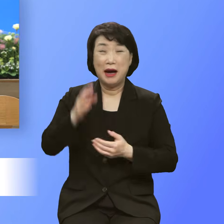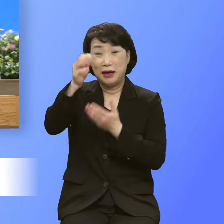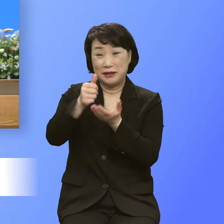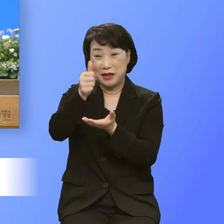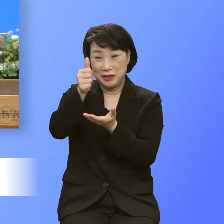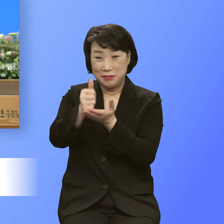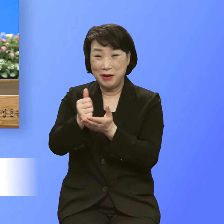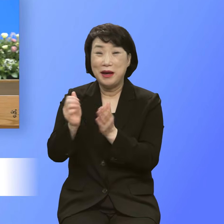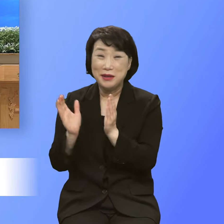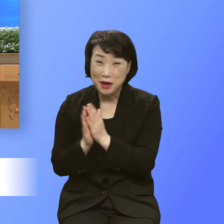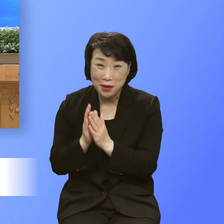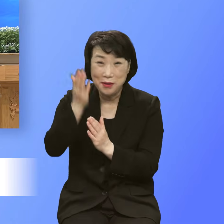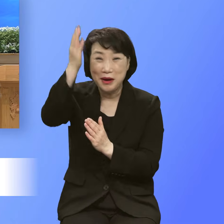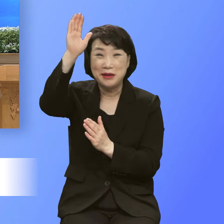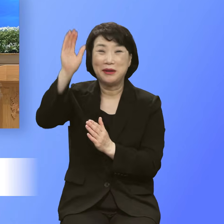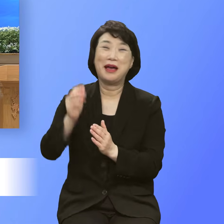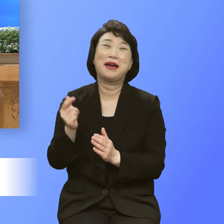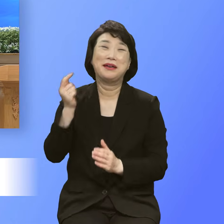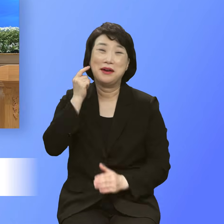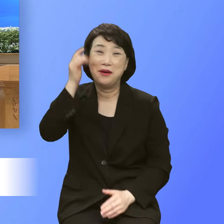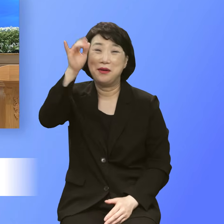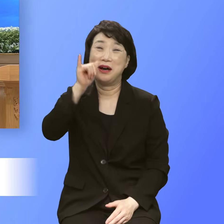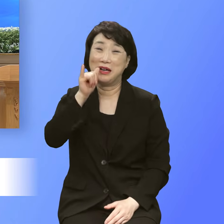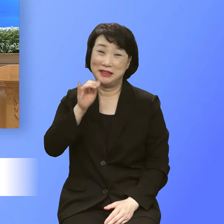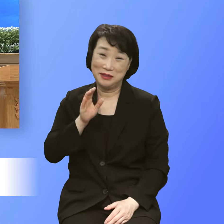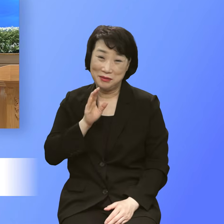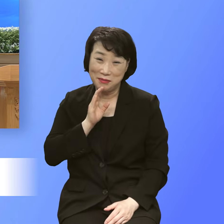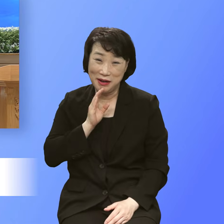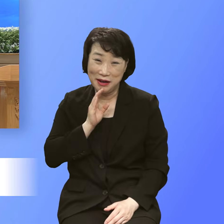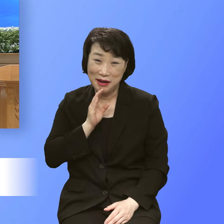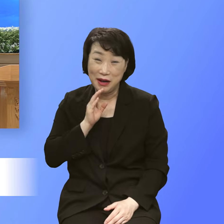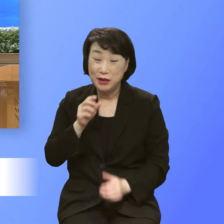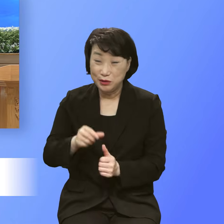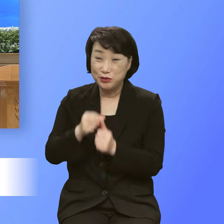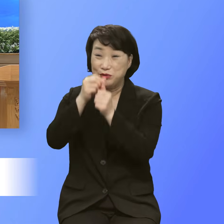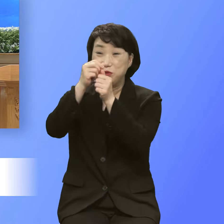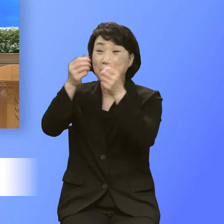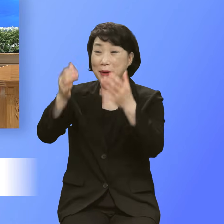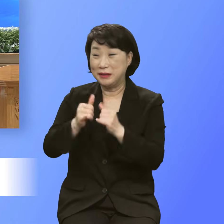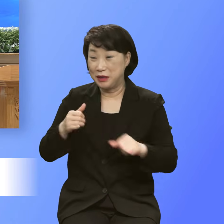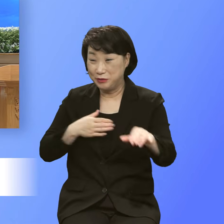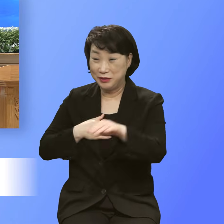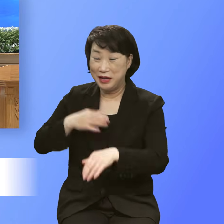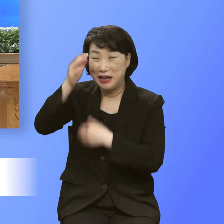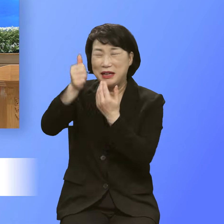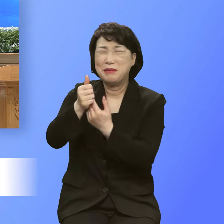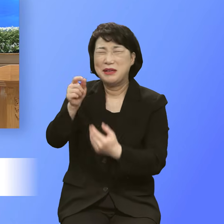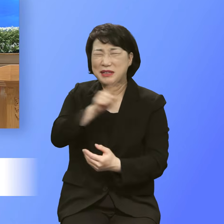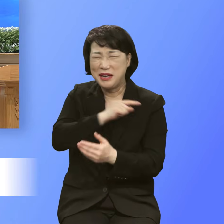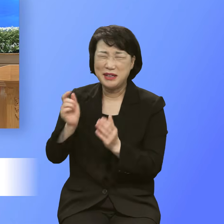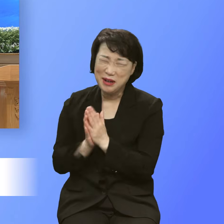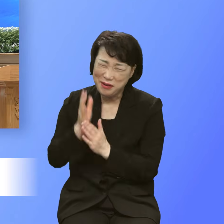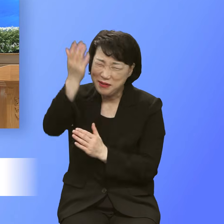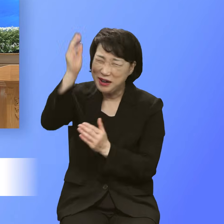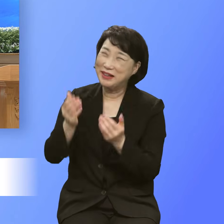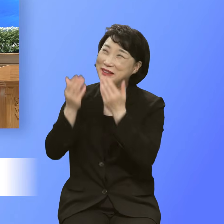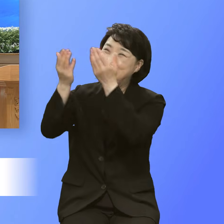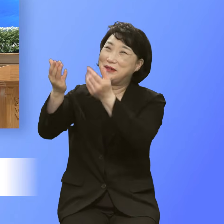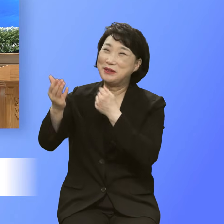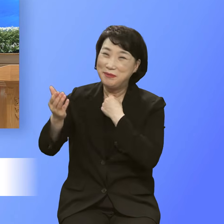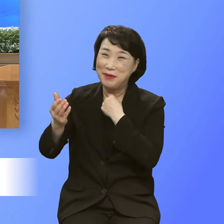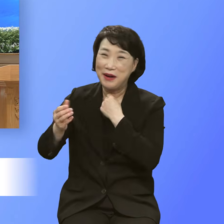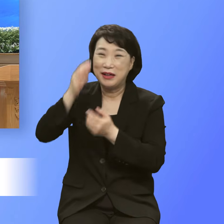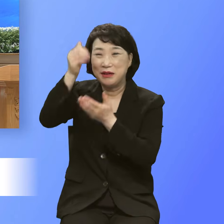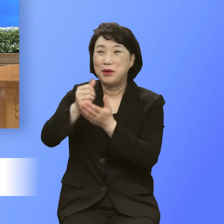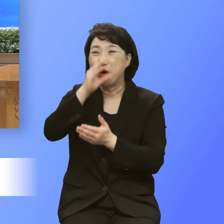하나님의 영화롭게 할 영광. 응? 구원받은 자가 하나님을 가장 영화롭게,